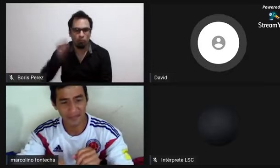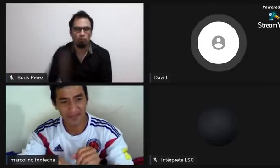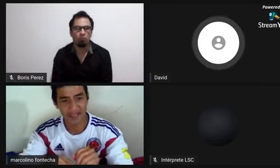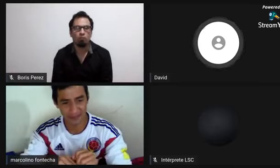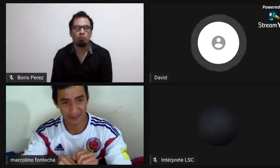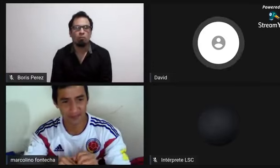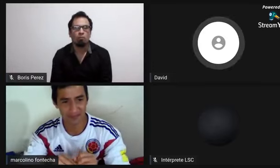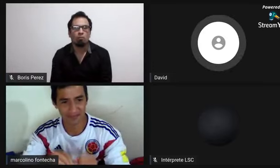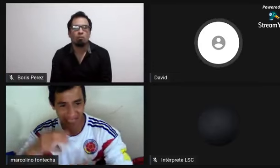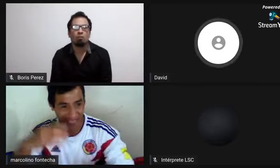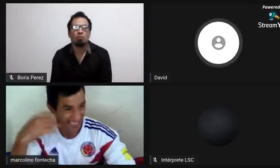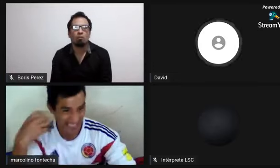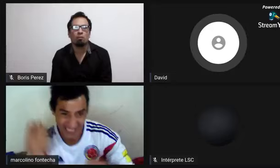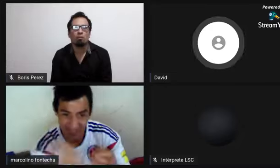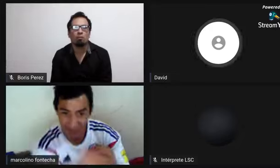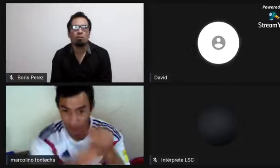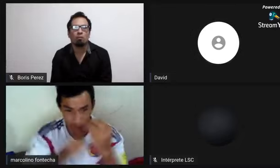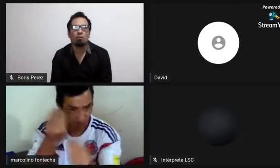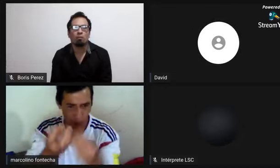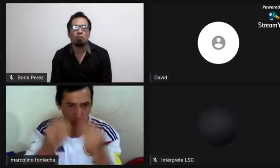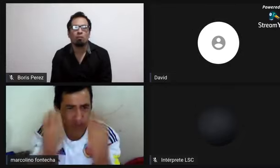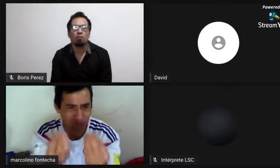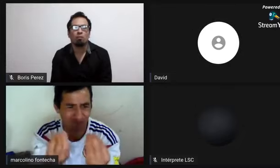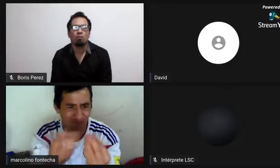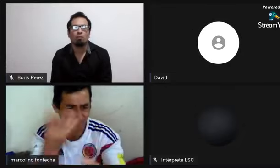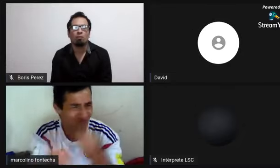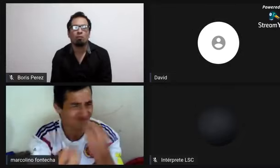Simón Bolívar estaba acá en Bogotá